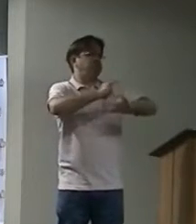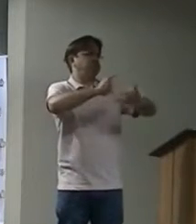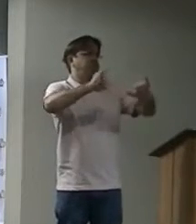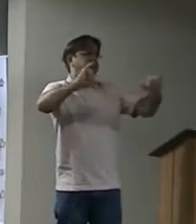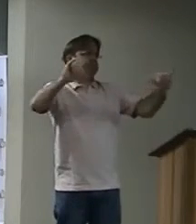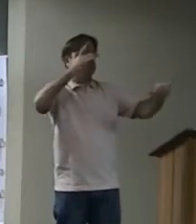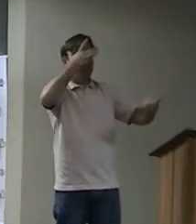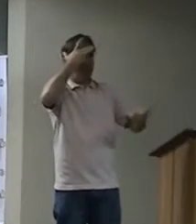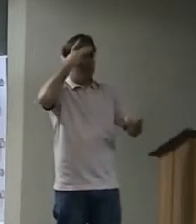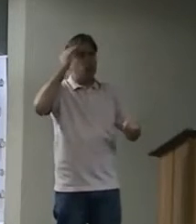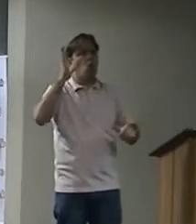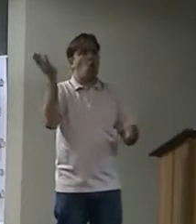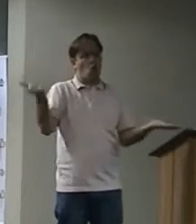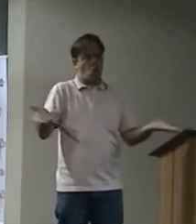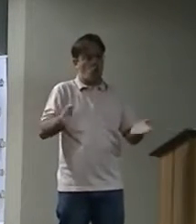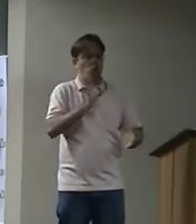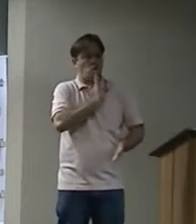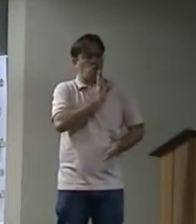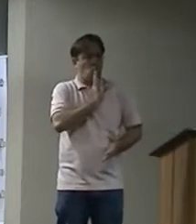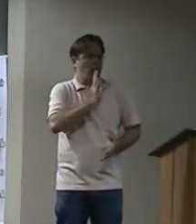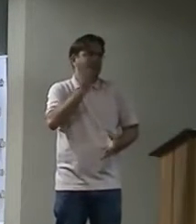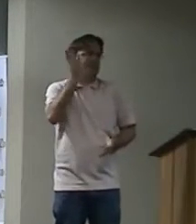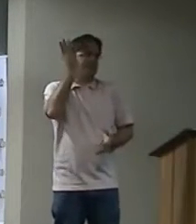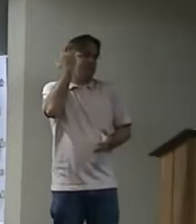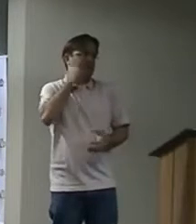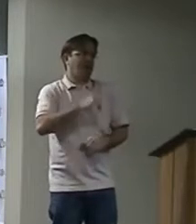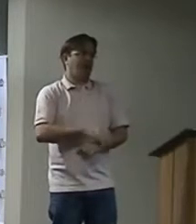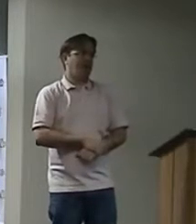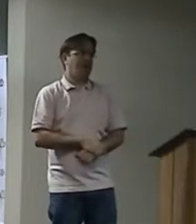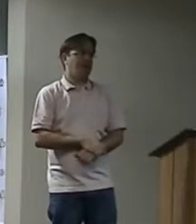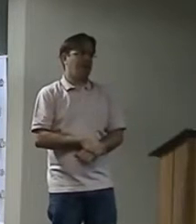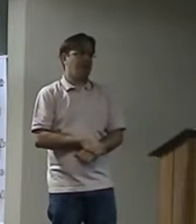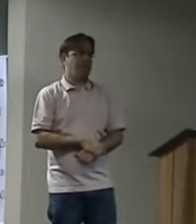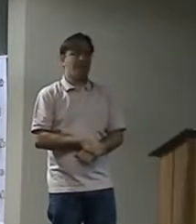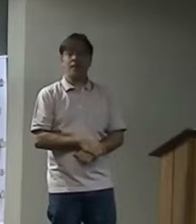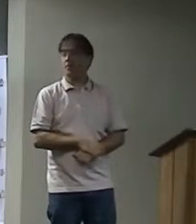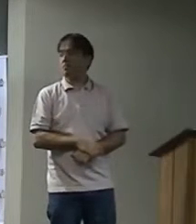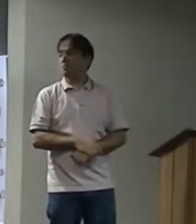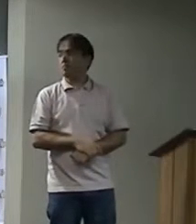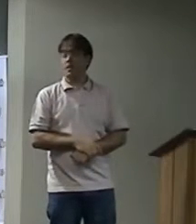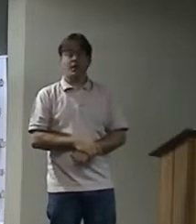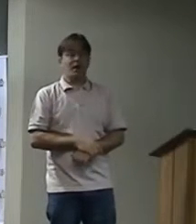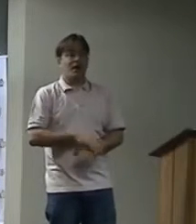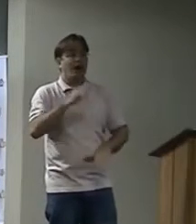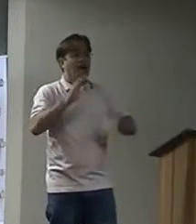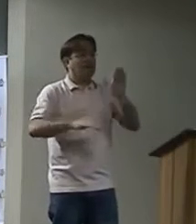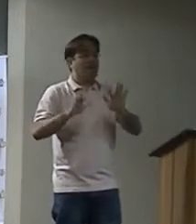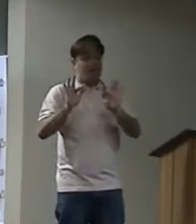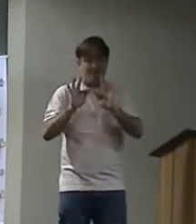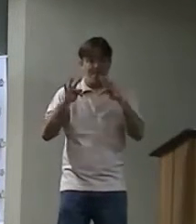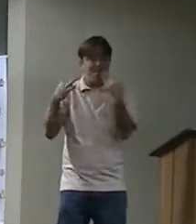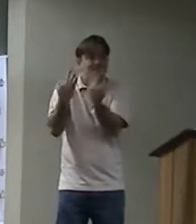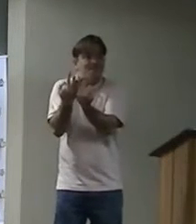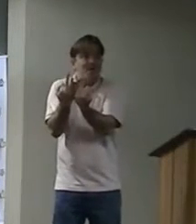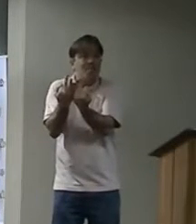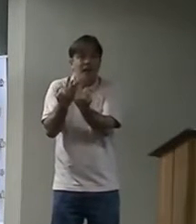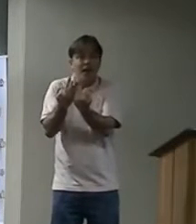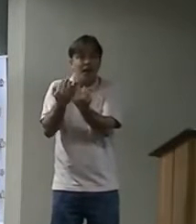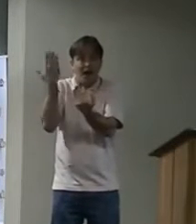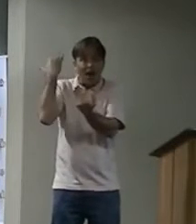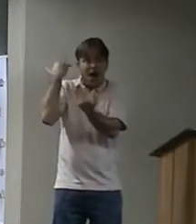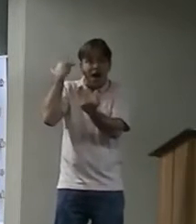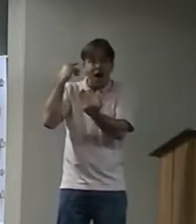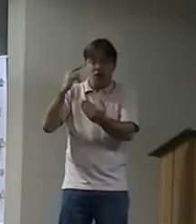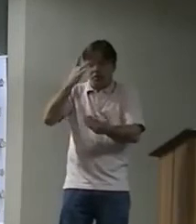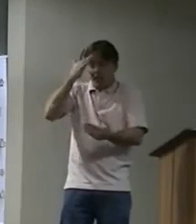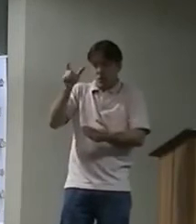viu a família de crianças, né, surdas, elas não tinham acesso a essa informação